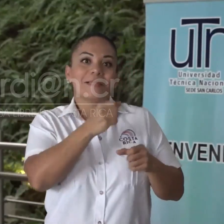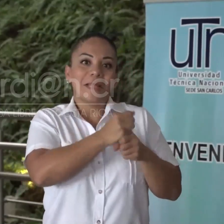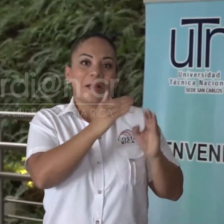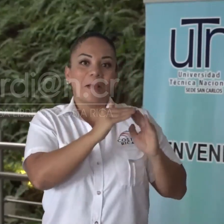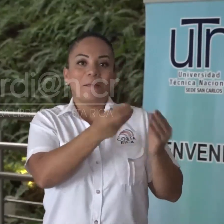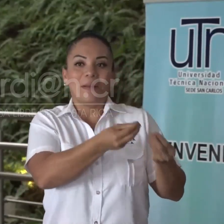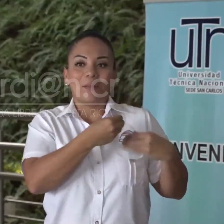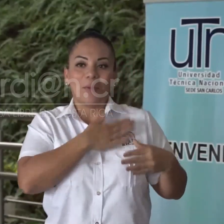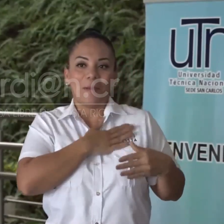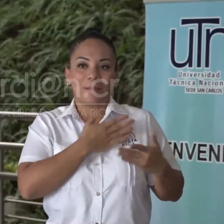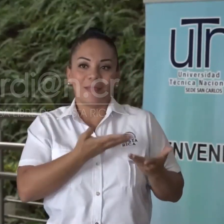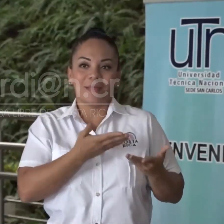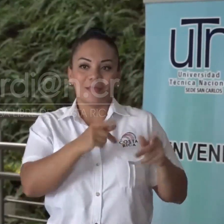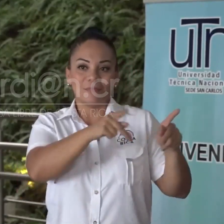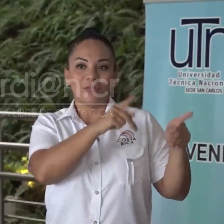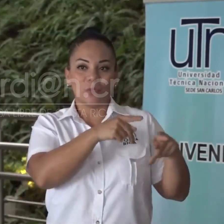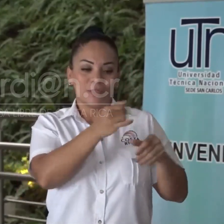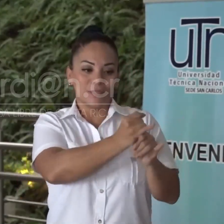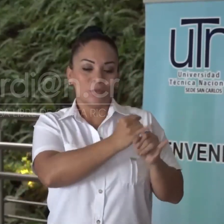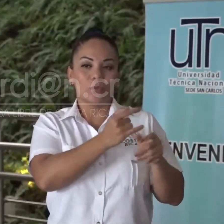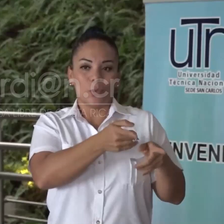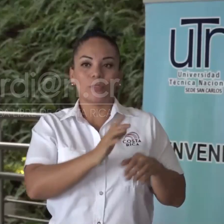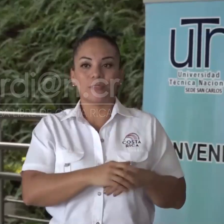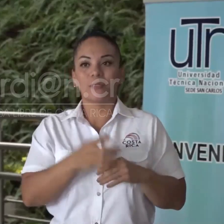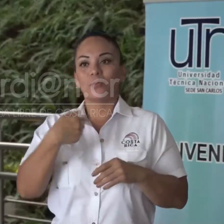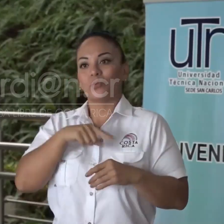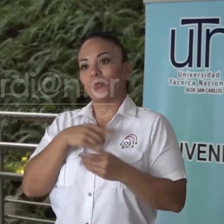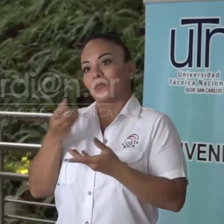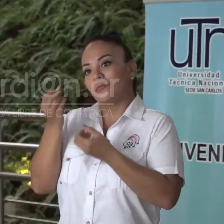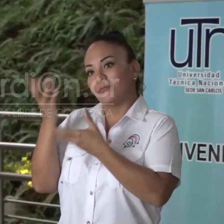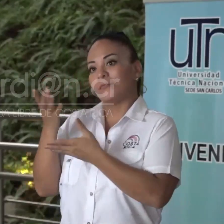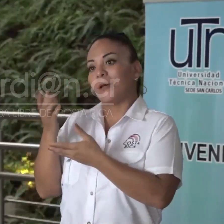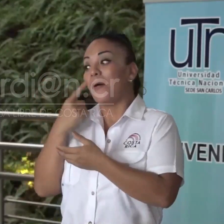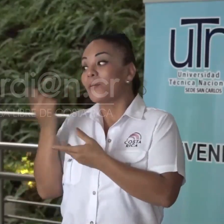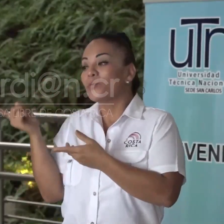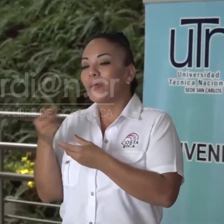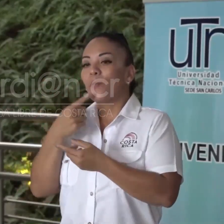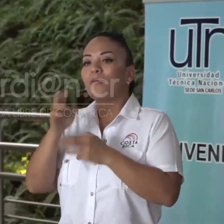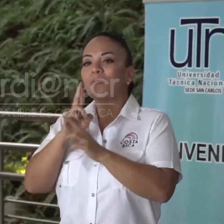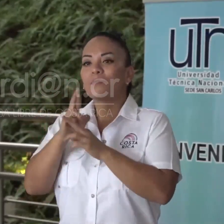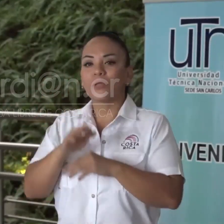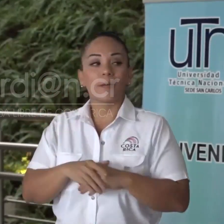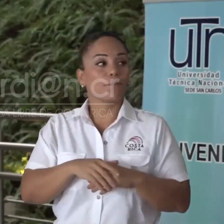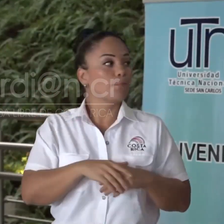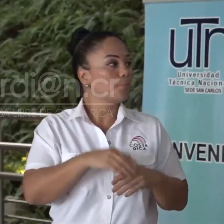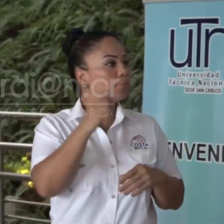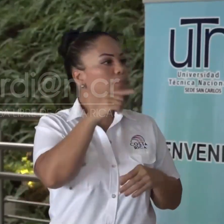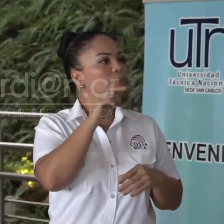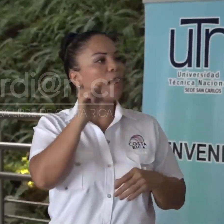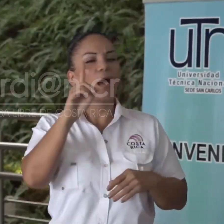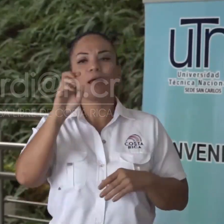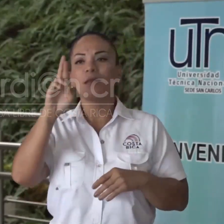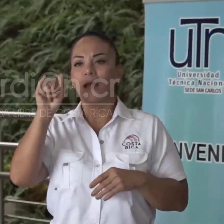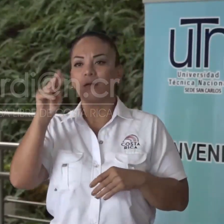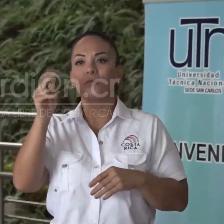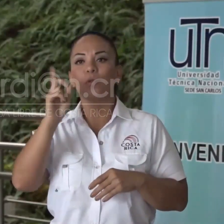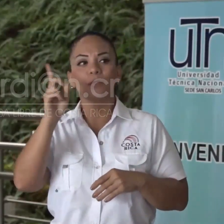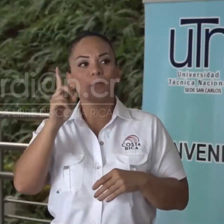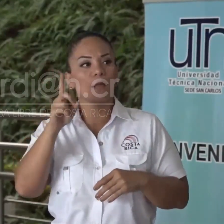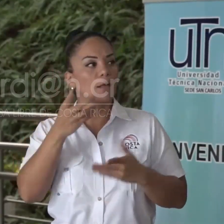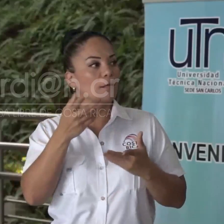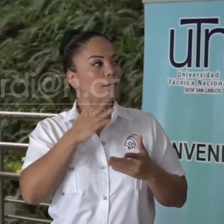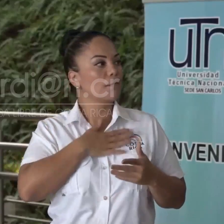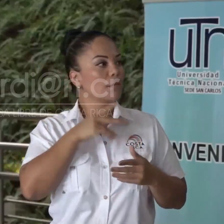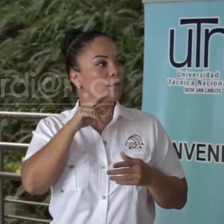mí estas instituciones y estamos a la espera más bien de lo que usted pueda decirles a ellos. Don Adrián, ¿dónde está mi colega Adrián?